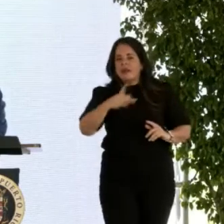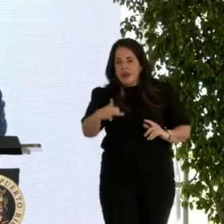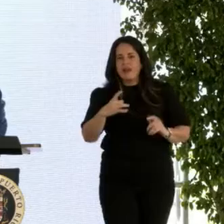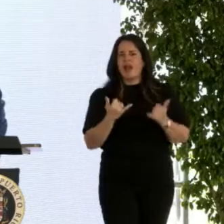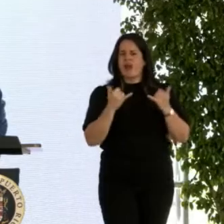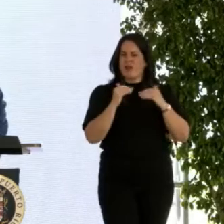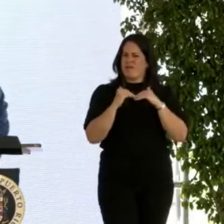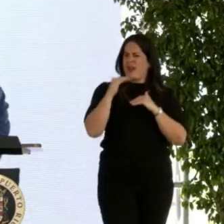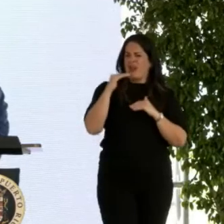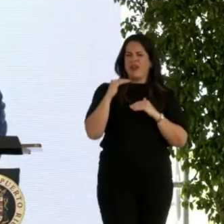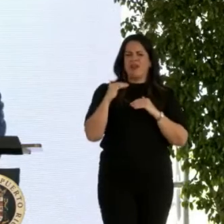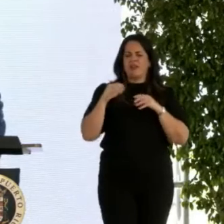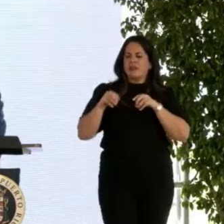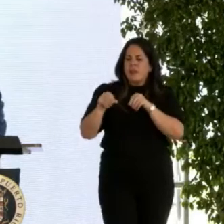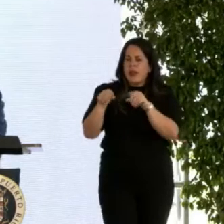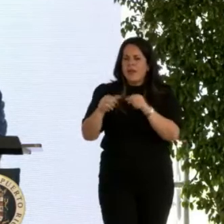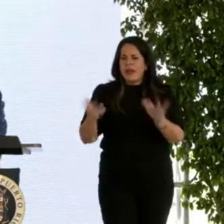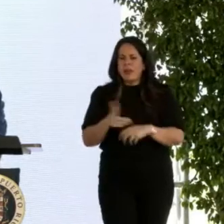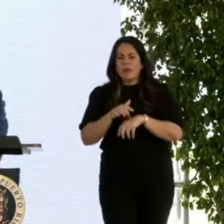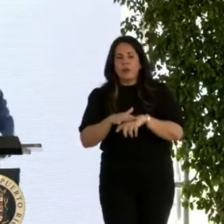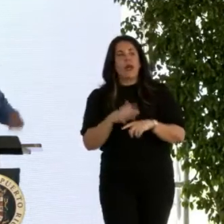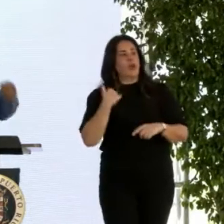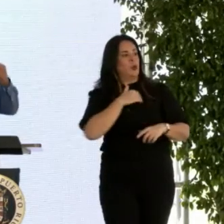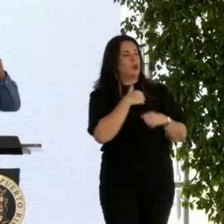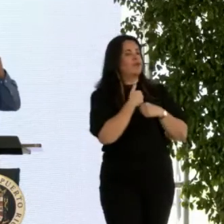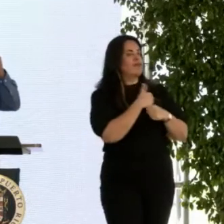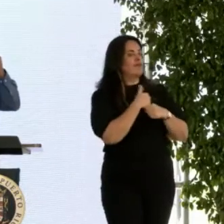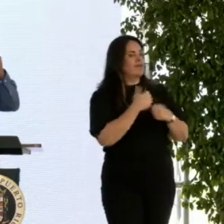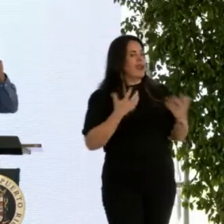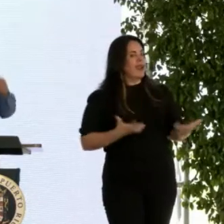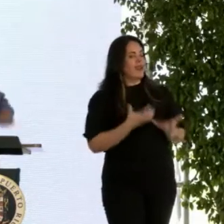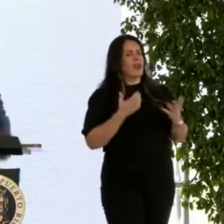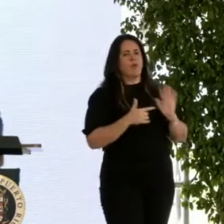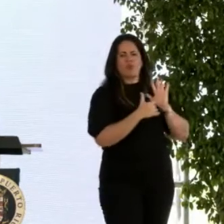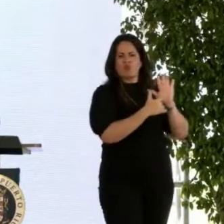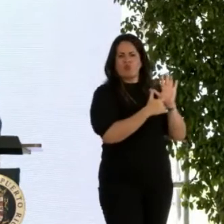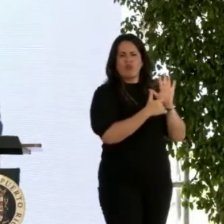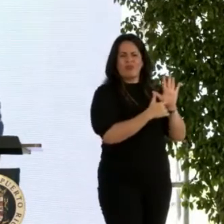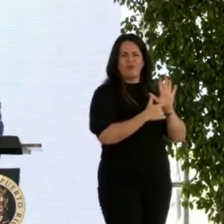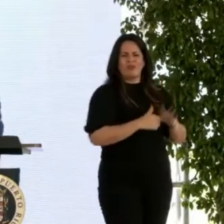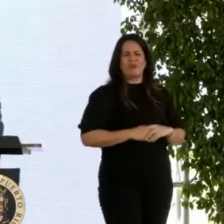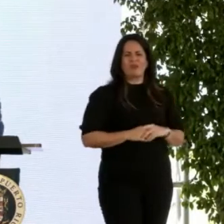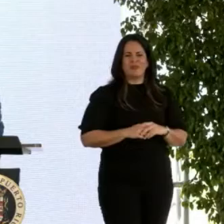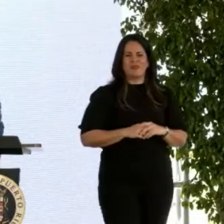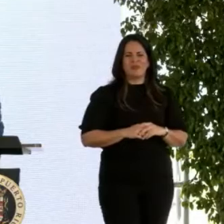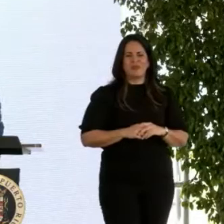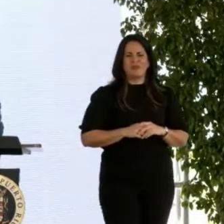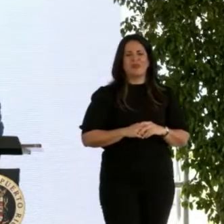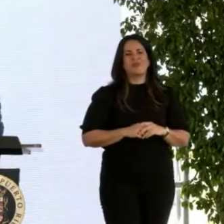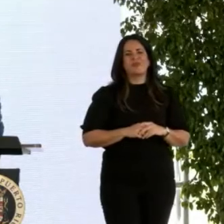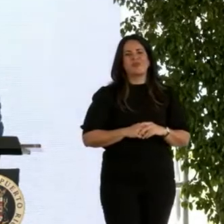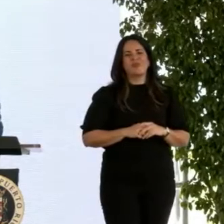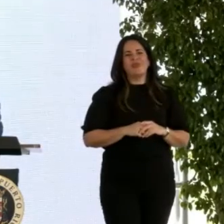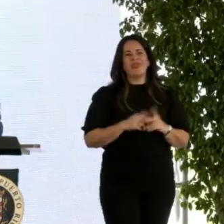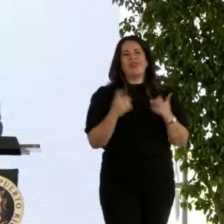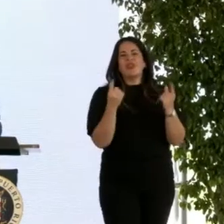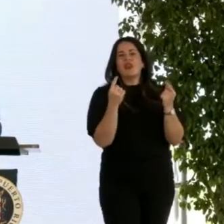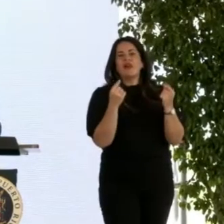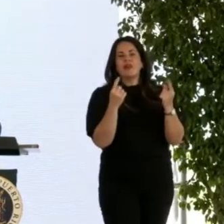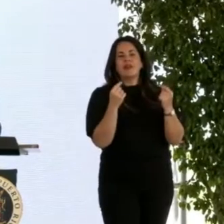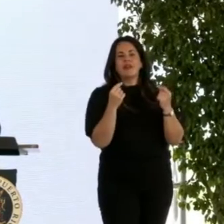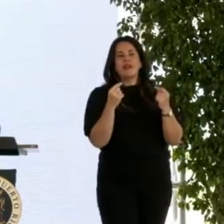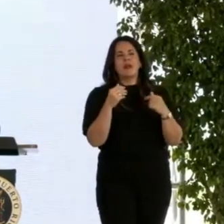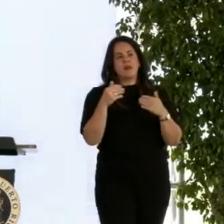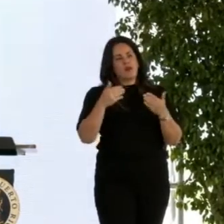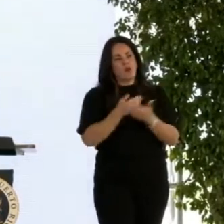siembra y nada. Aquí vamos a estar haciendo una muestra, un concentrado, ¿verdad?, de lo que van a estar viendo en